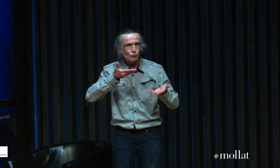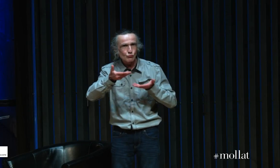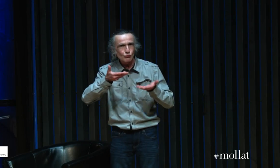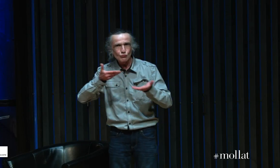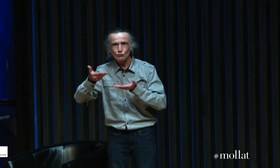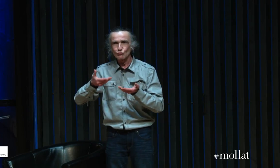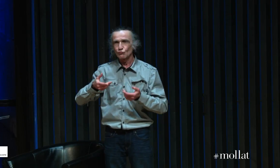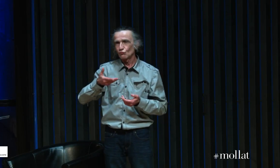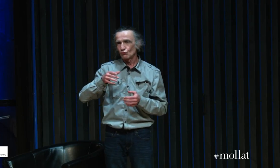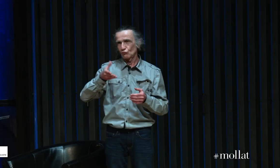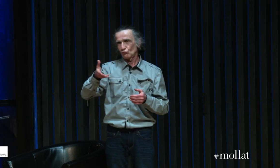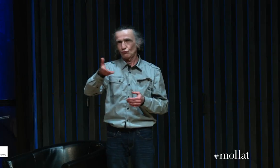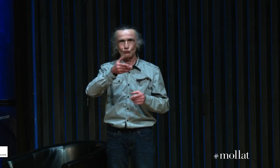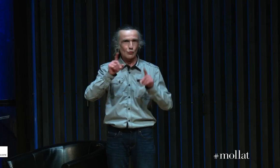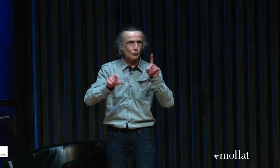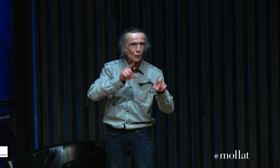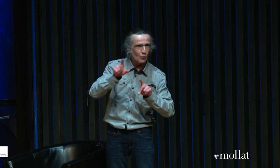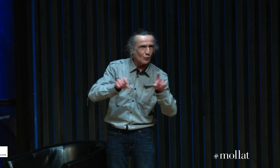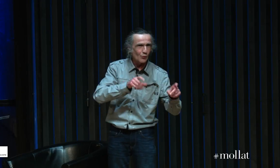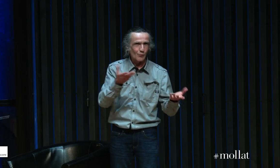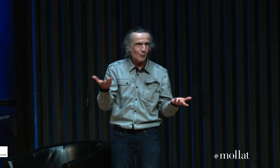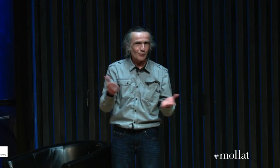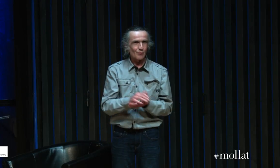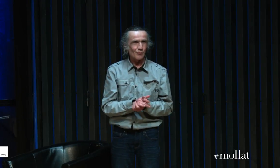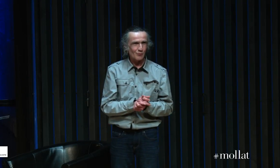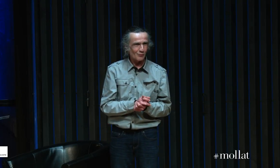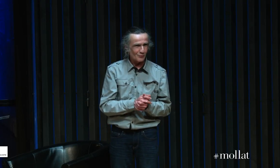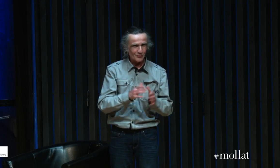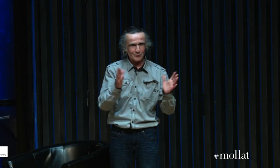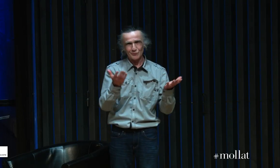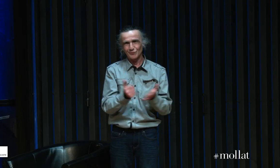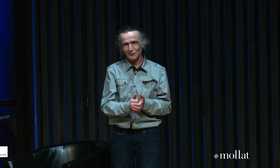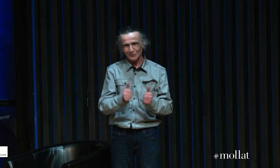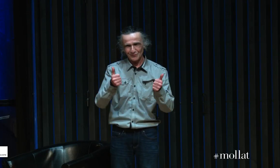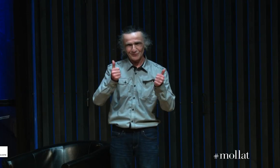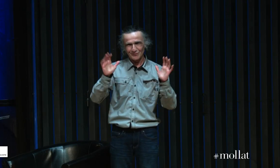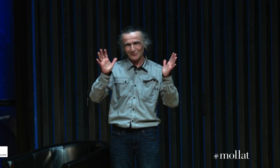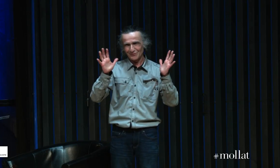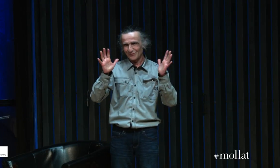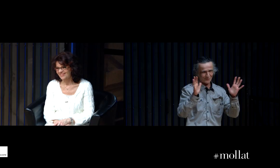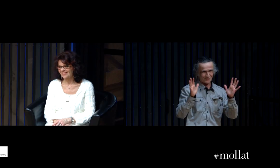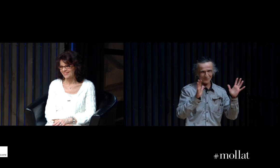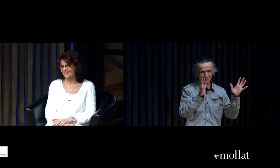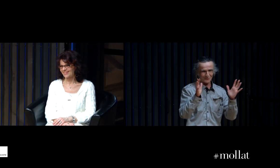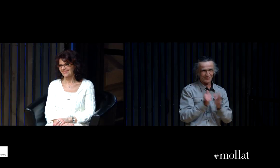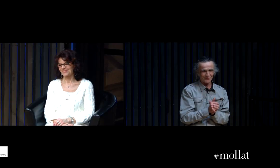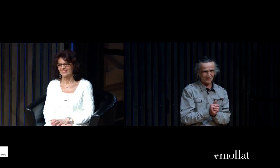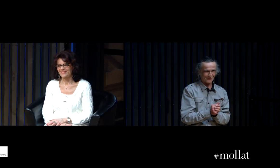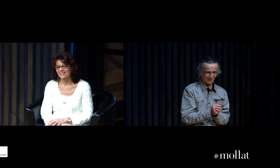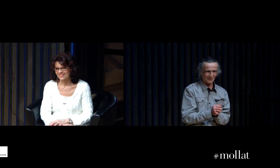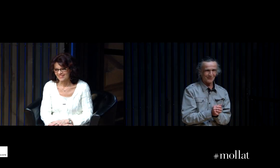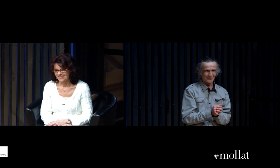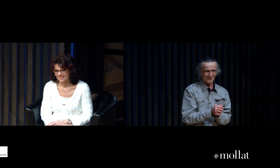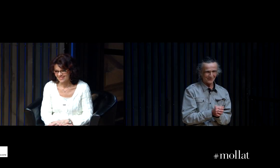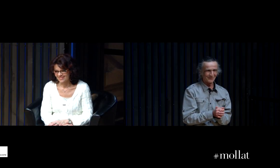niveau du timing ce soir. Je pense que j'ai pu présenter avec Janine notre ouvrage. Et je vous propose maintenant de passer à des questions